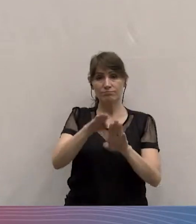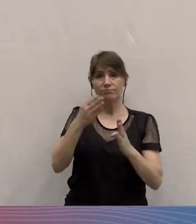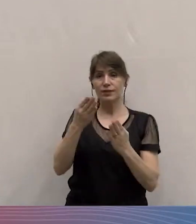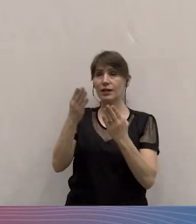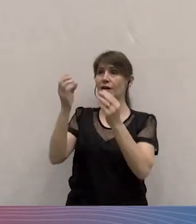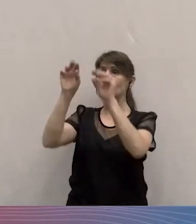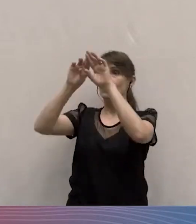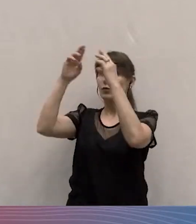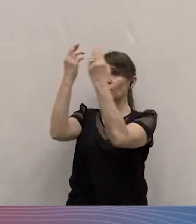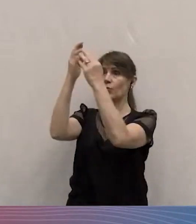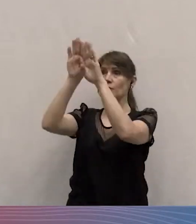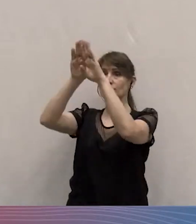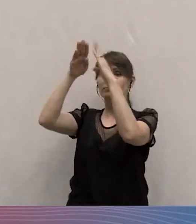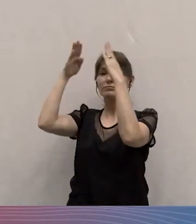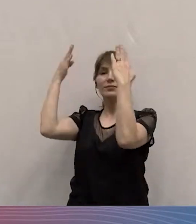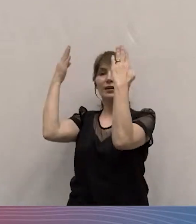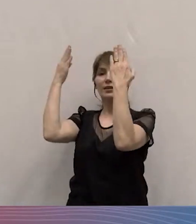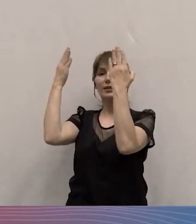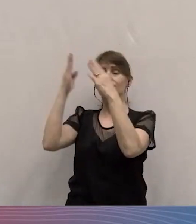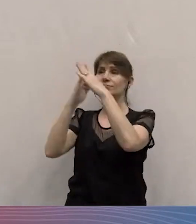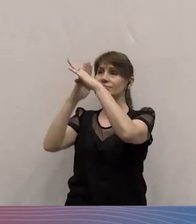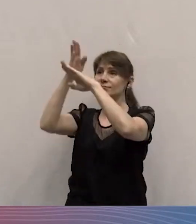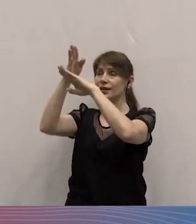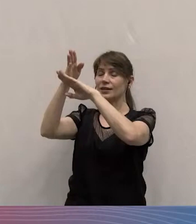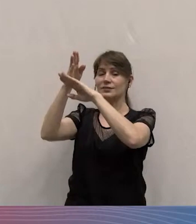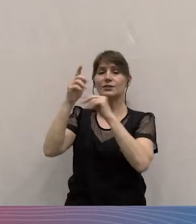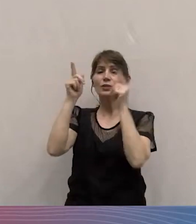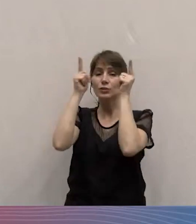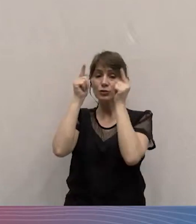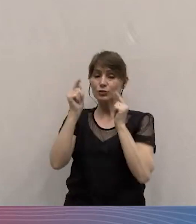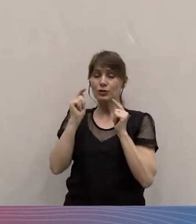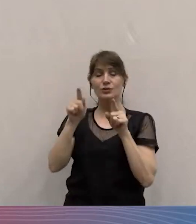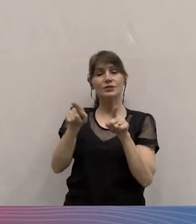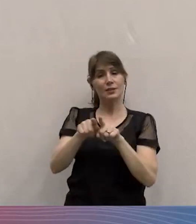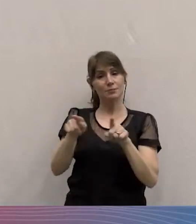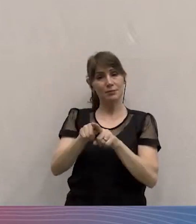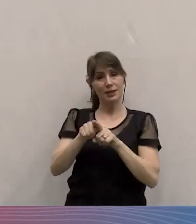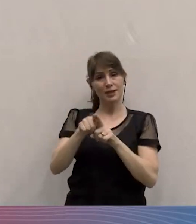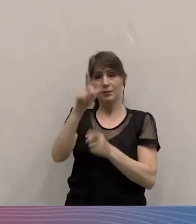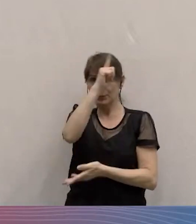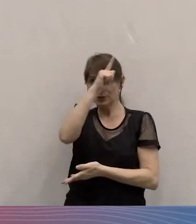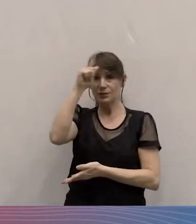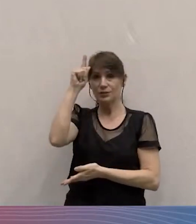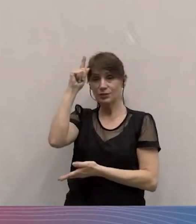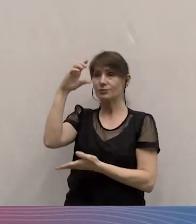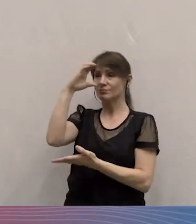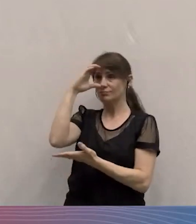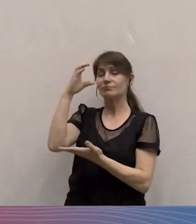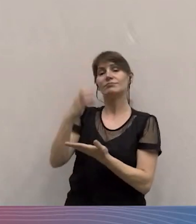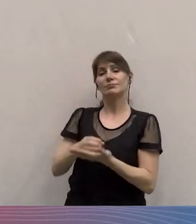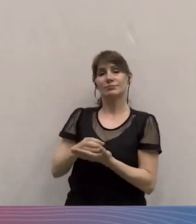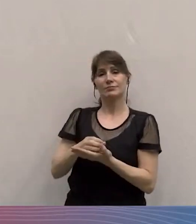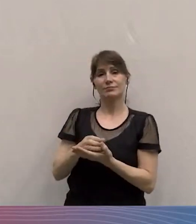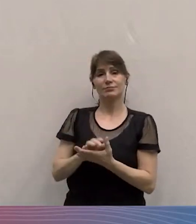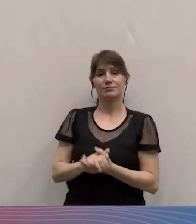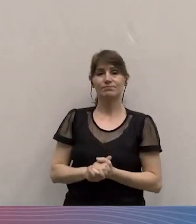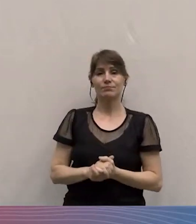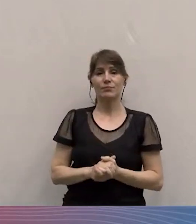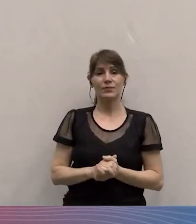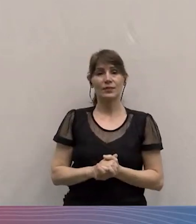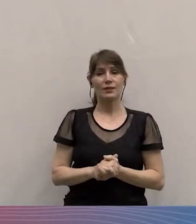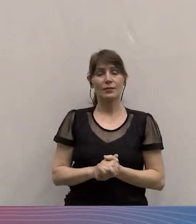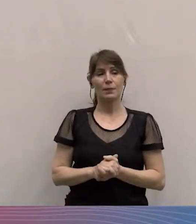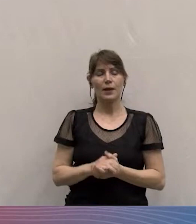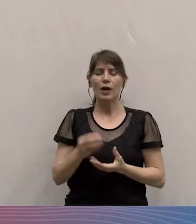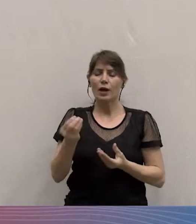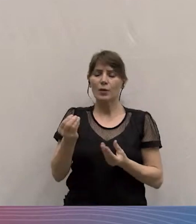céus, que abriu para os judeus que creram, abriu também para os gentios que creram. Agora, olha que